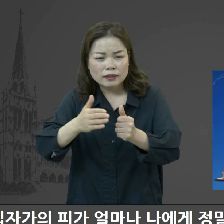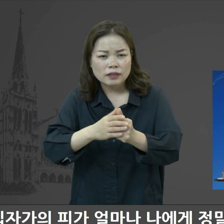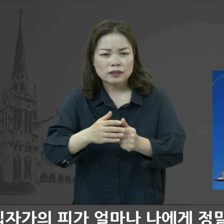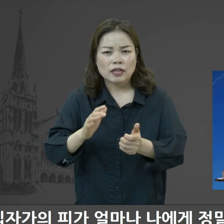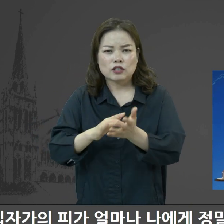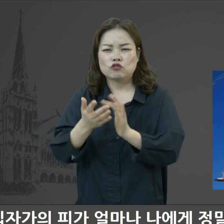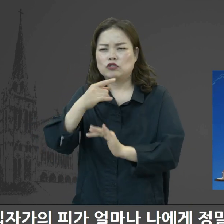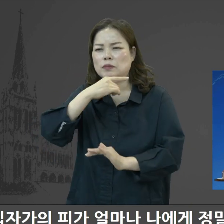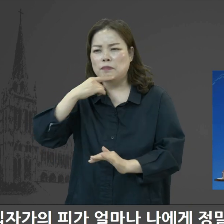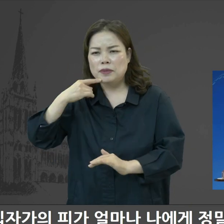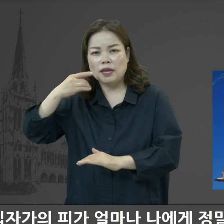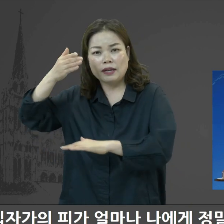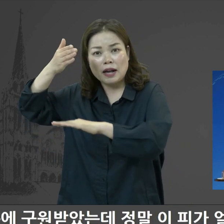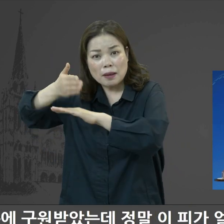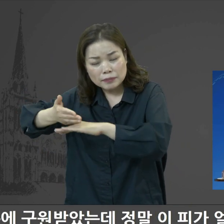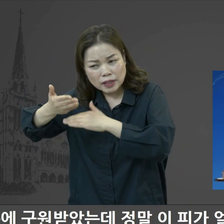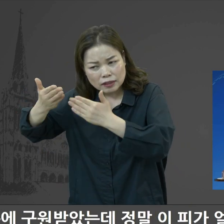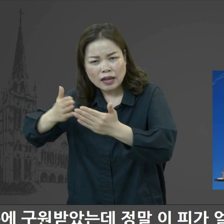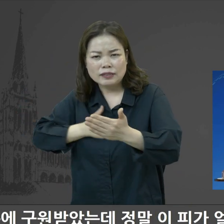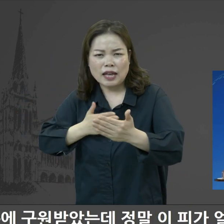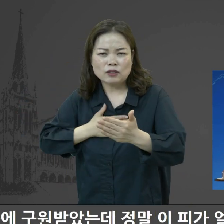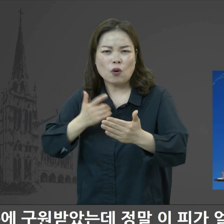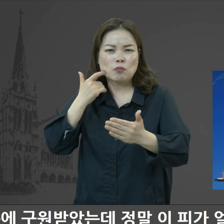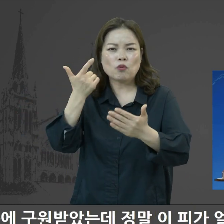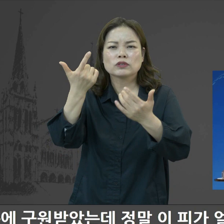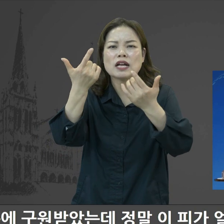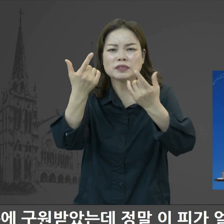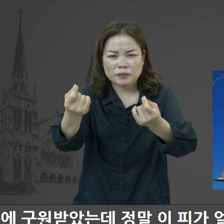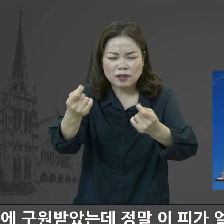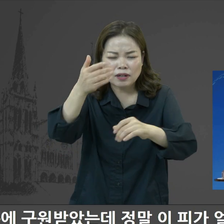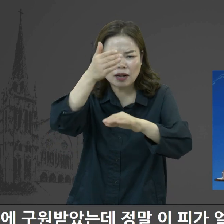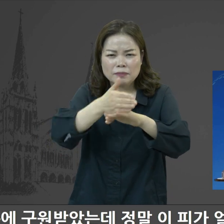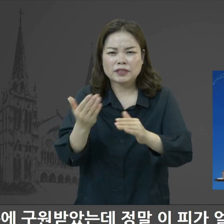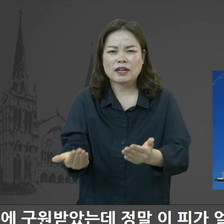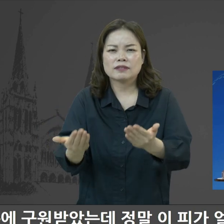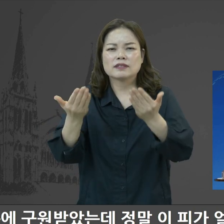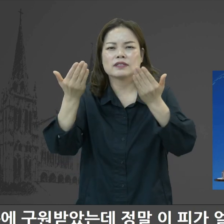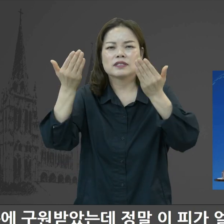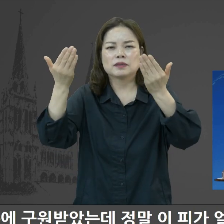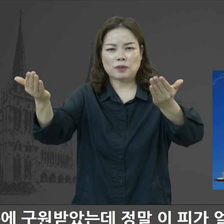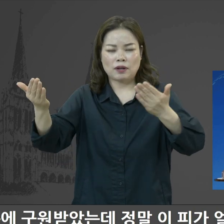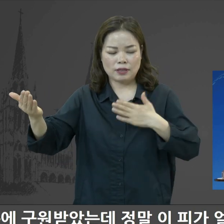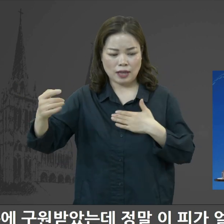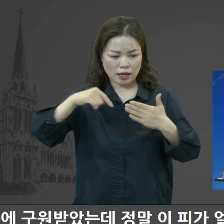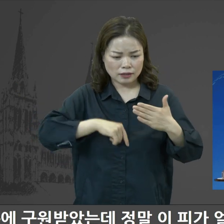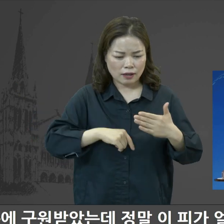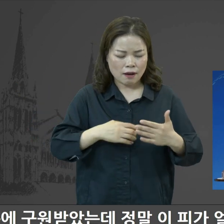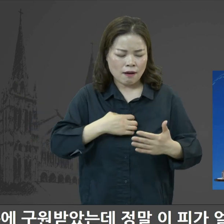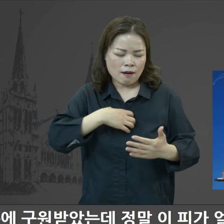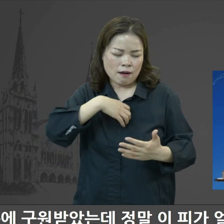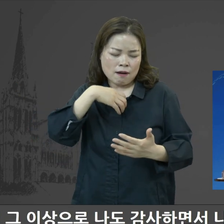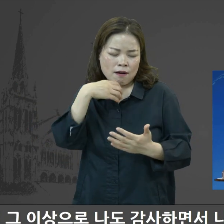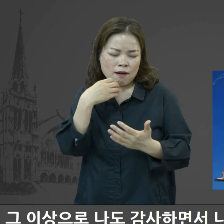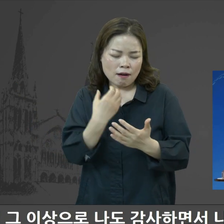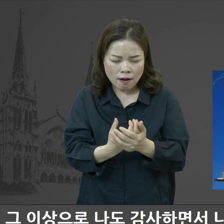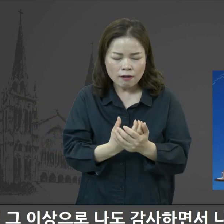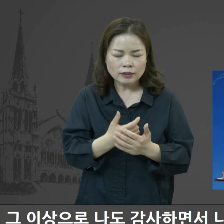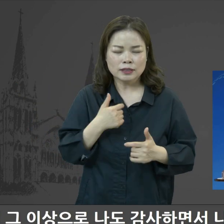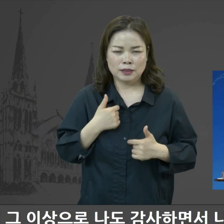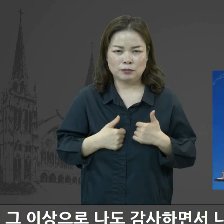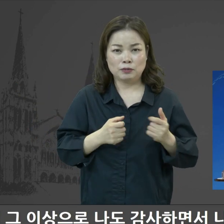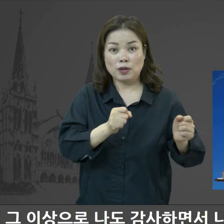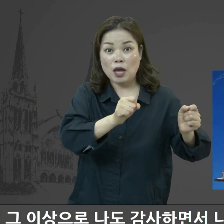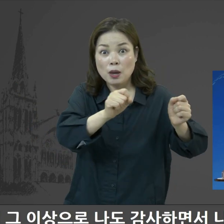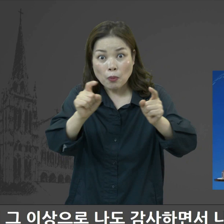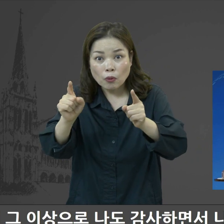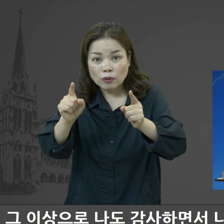얼마나 감사한지, 나도 목사님처럼 그 이상으로 나도 감사하면서 나도 내 안에 그러한 많은 감격과 기쁨을 회복하고 싶습니다